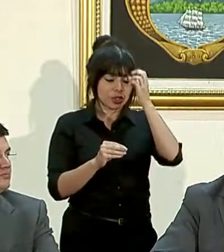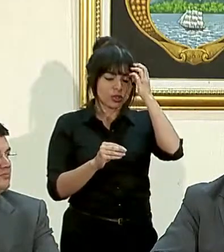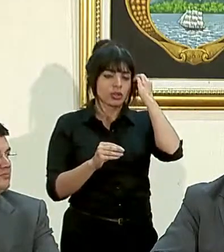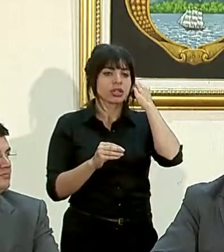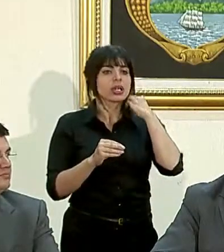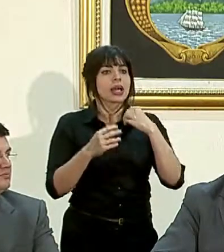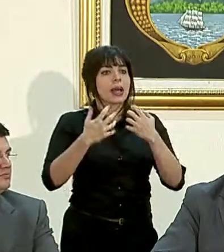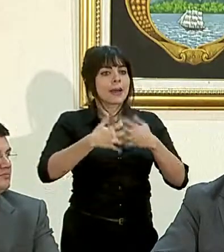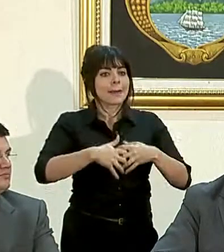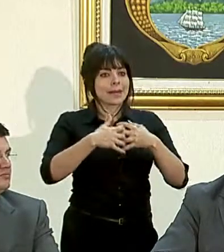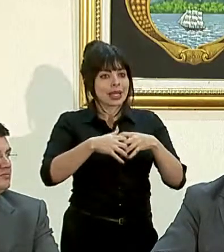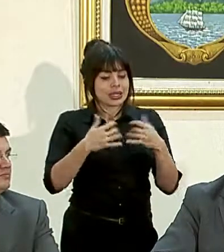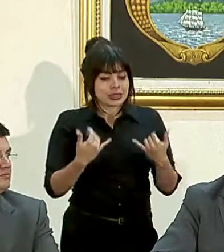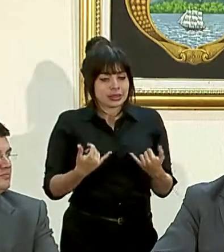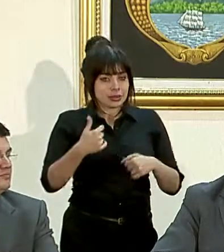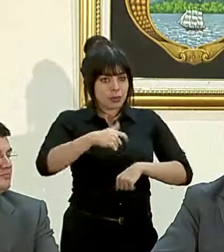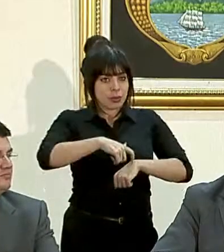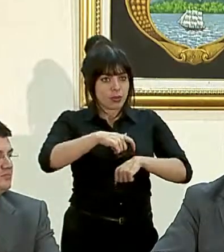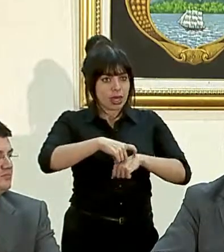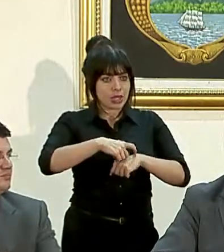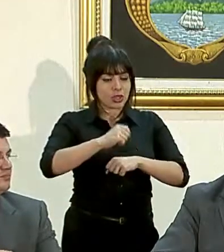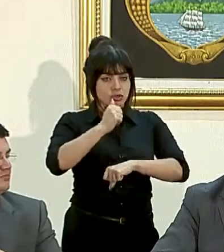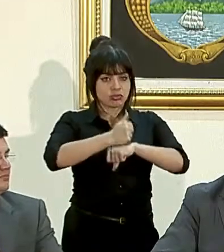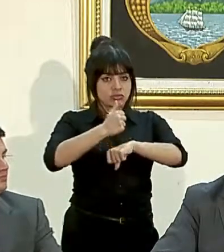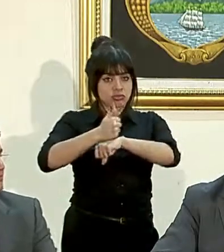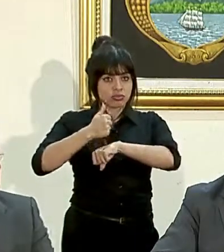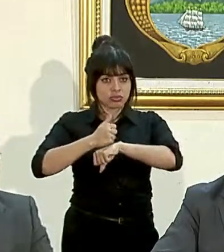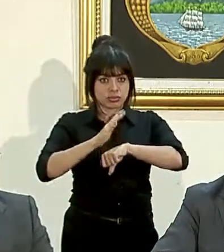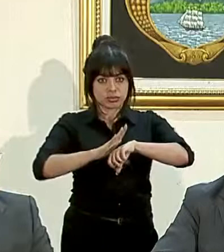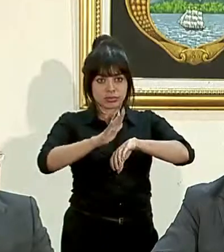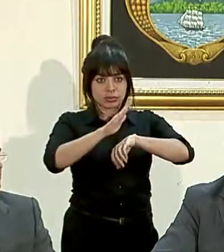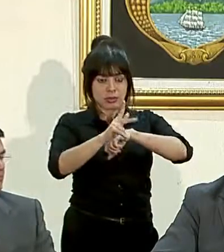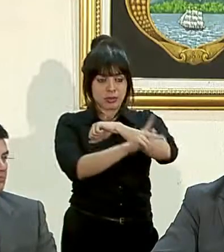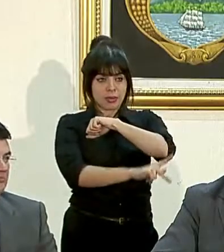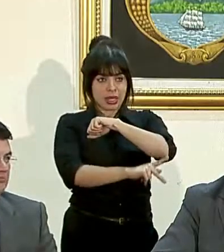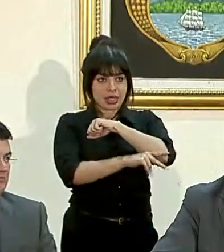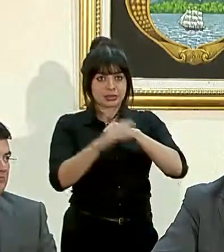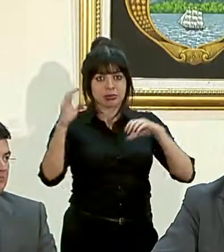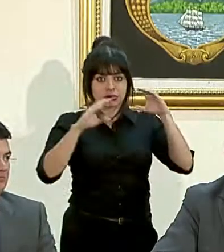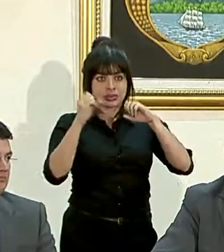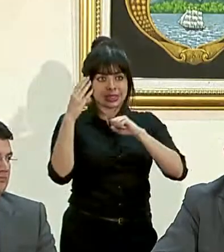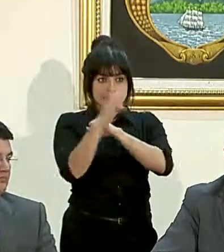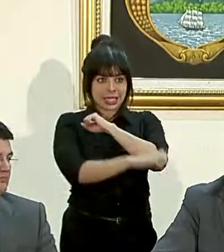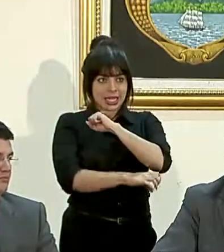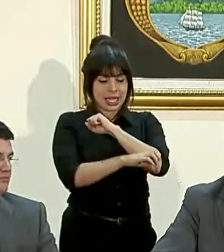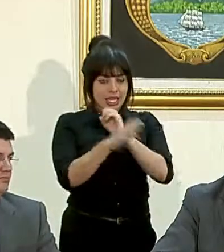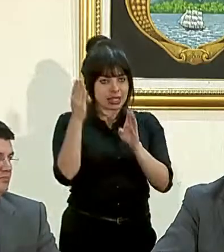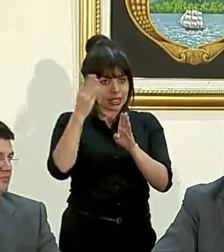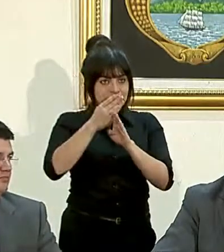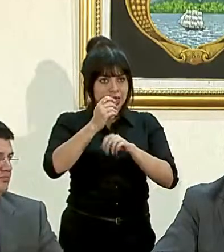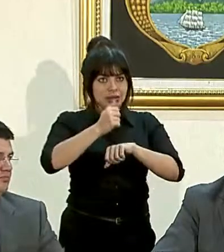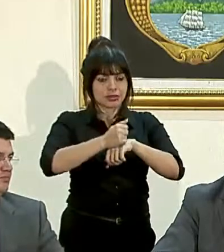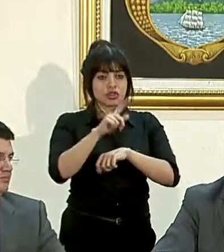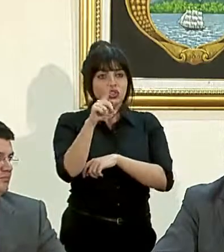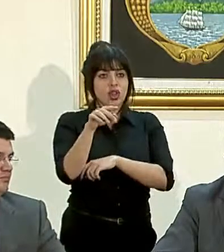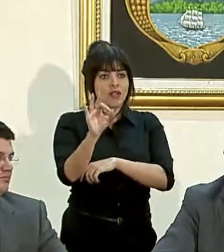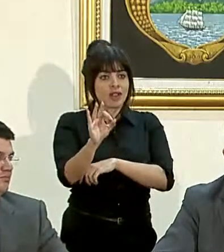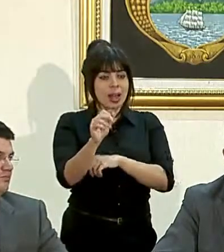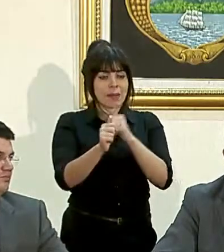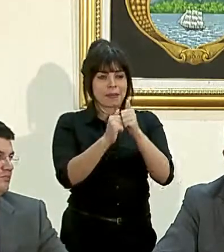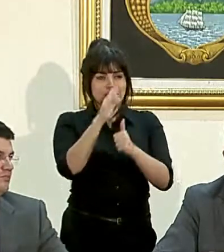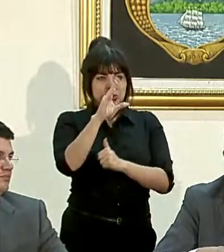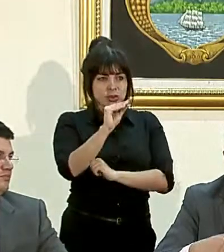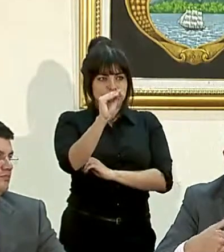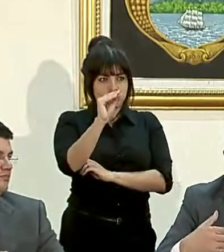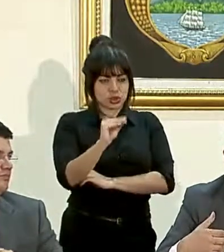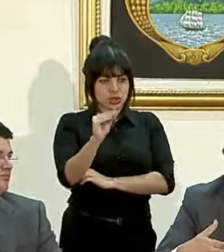de las empresas que se encuentran establecidas en el país, que son inversiones extranjeras directas, que están en zona franca, más del